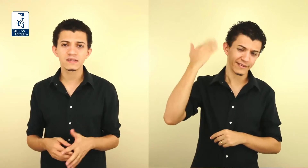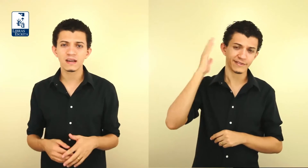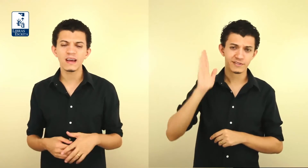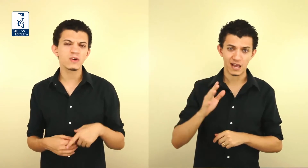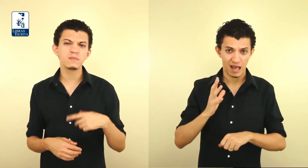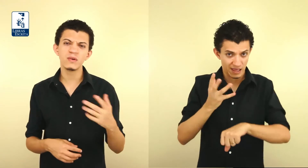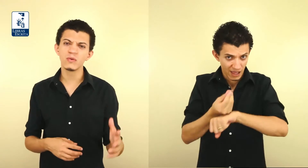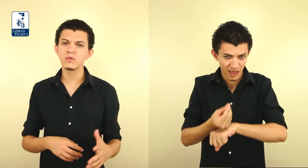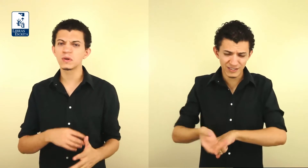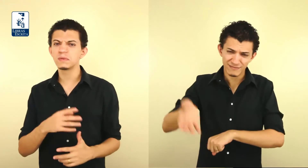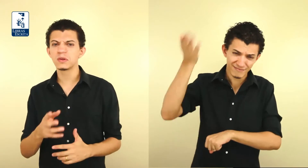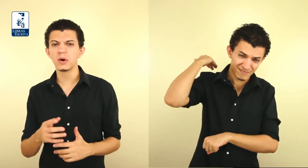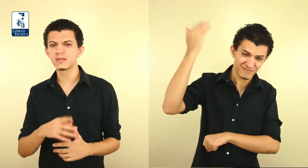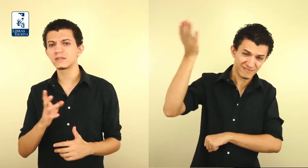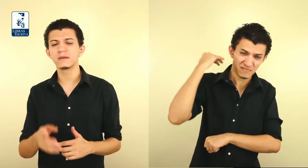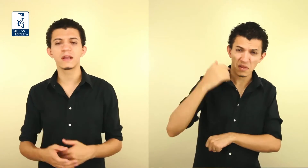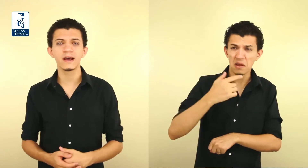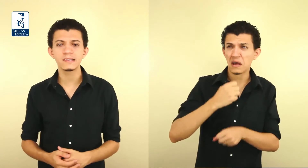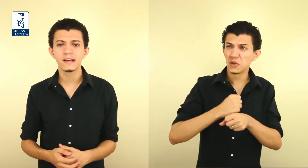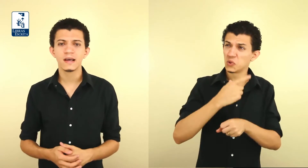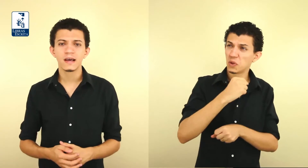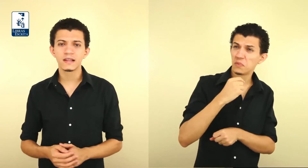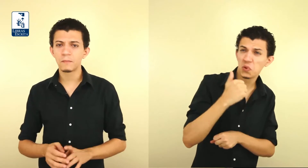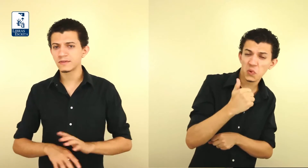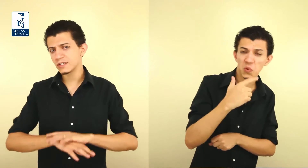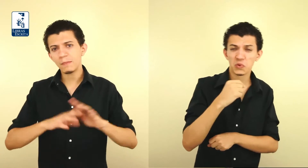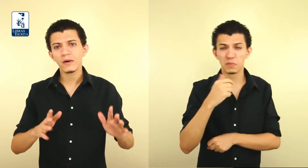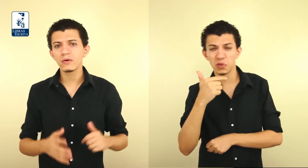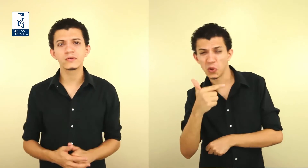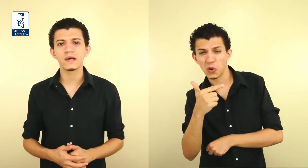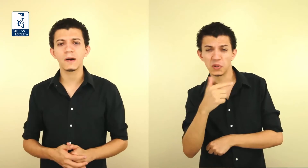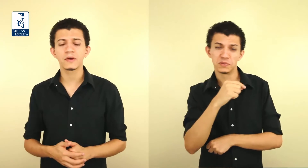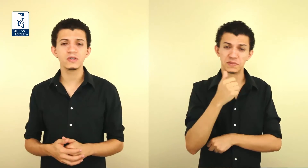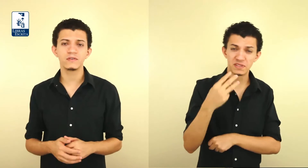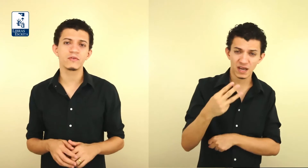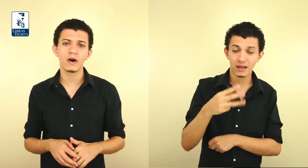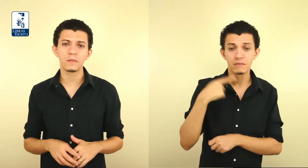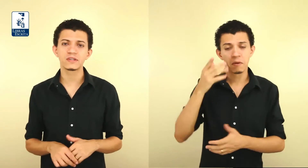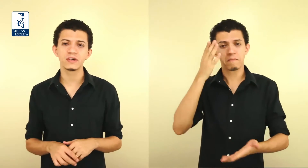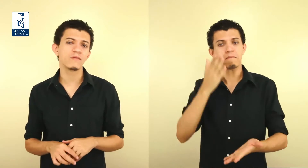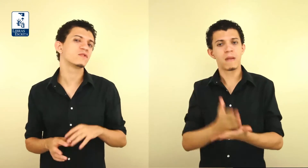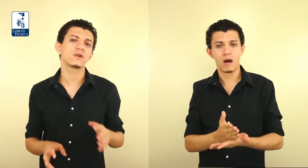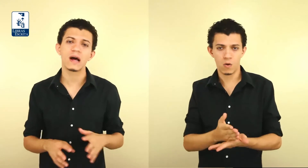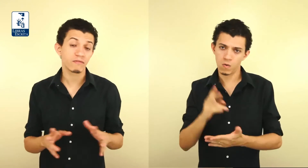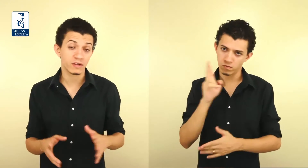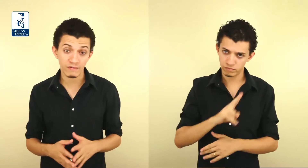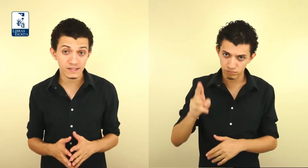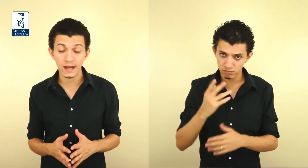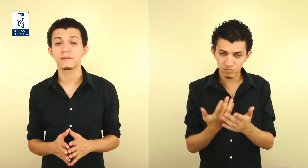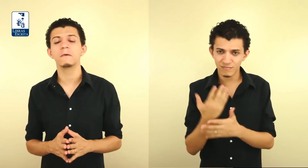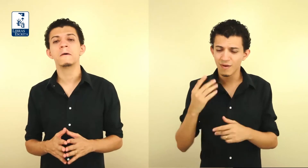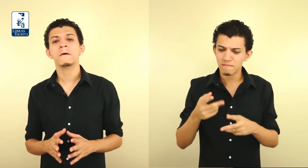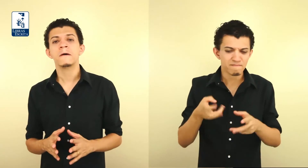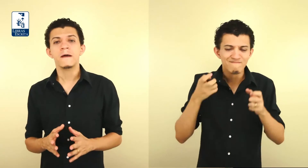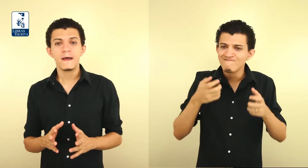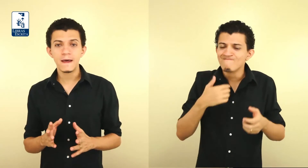estava começando lá em 2001, 2002, 2003, e depois a gente parou de usar porque a gente viu realmente que não funcionava,